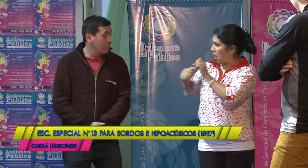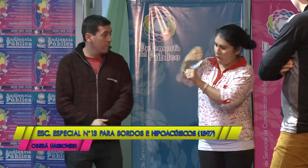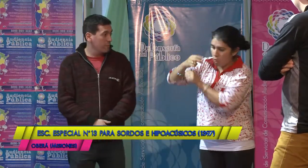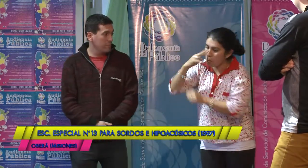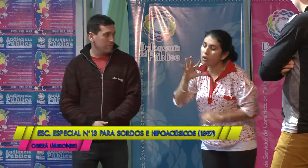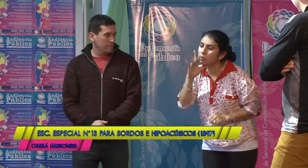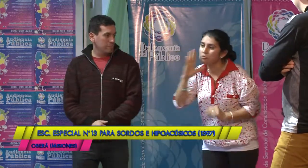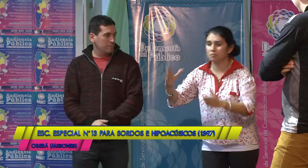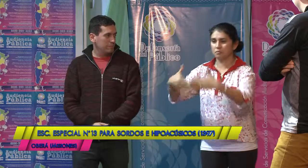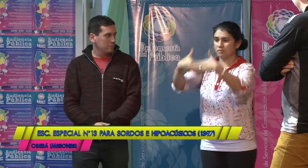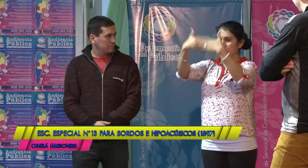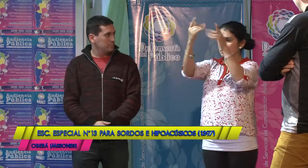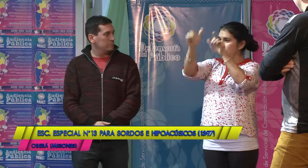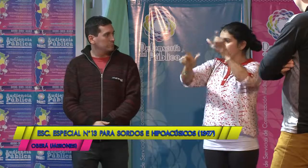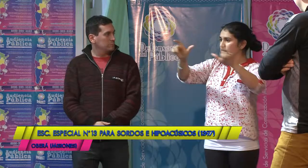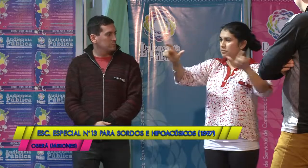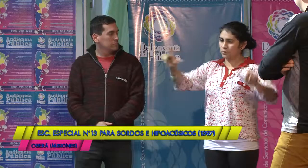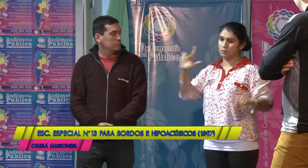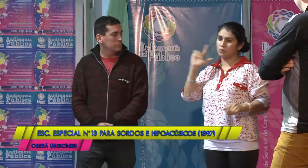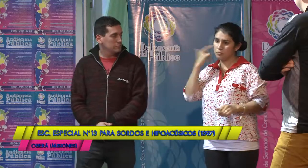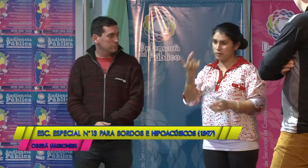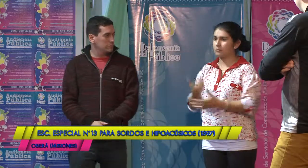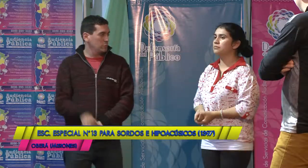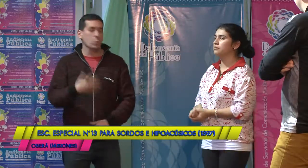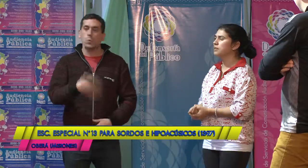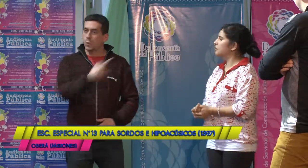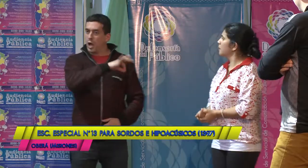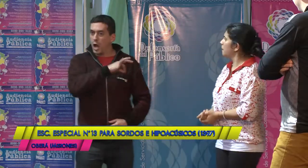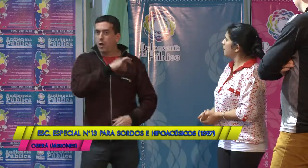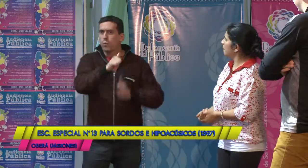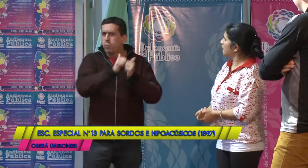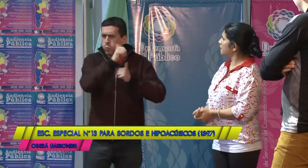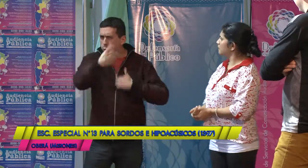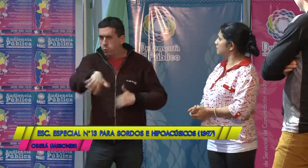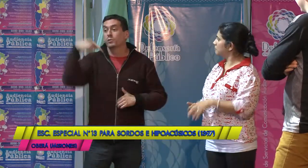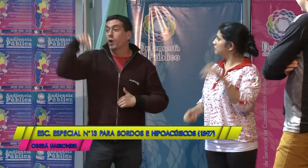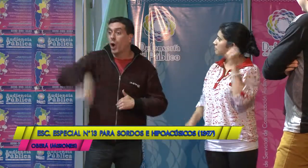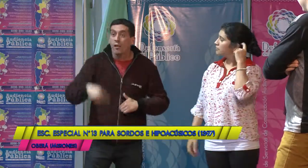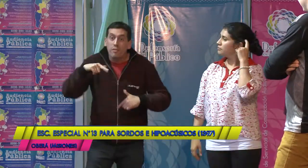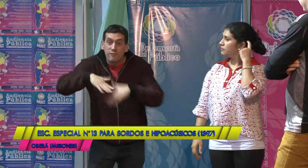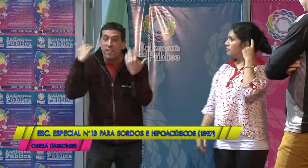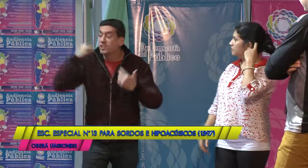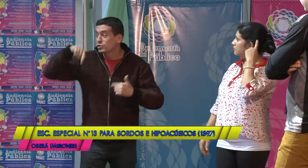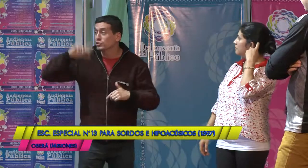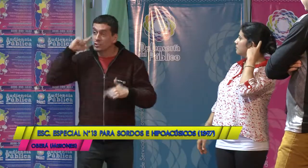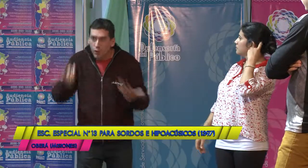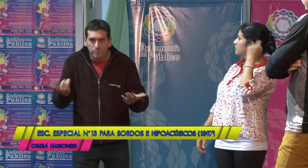esa manera. Hasta el día de hoy, todos seguimos festejando el día de la persona sorda. Al pasar los años,